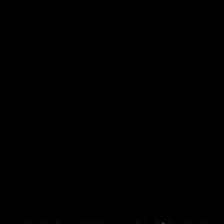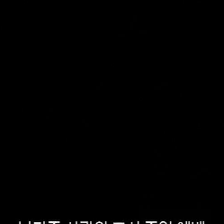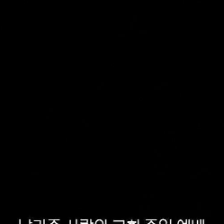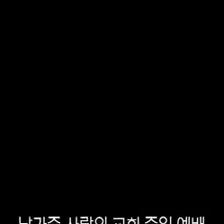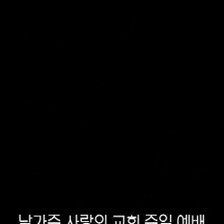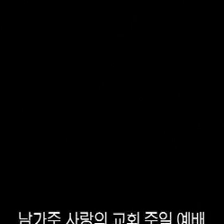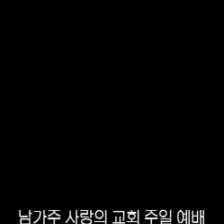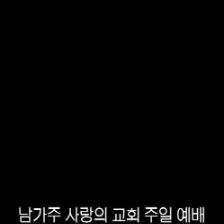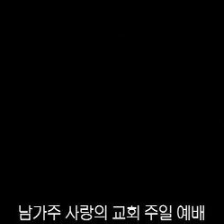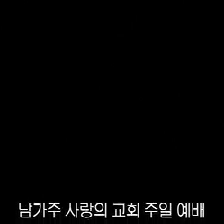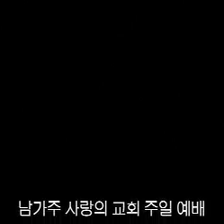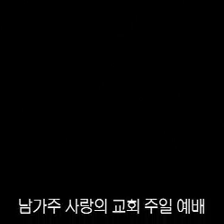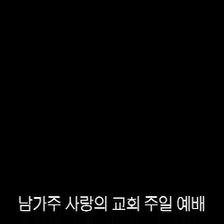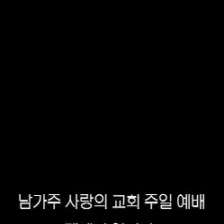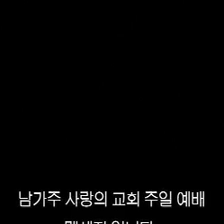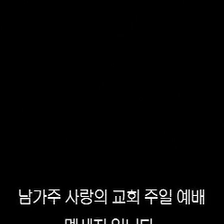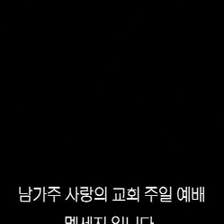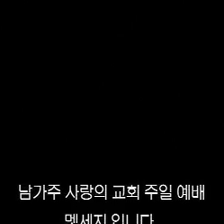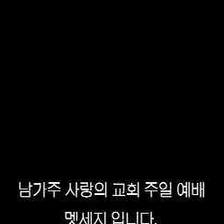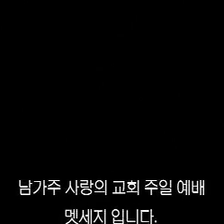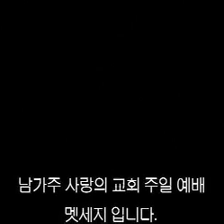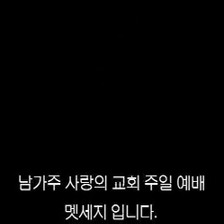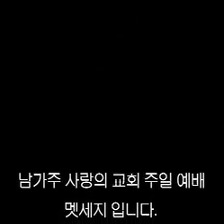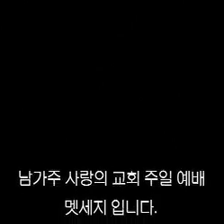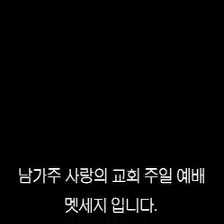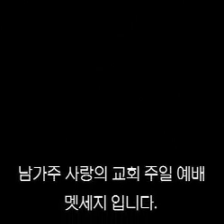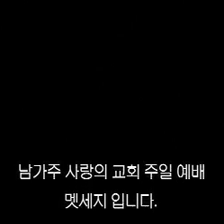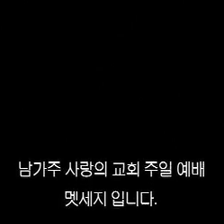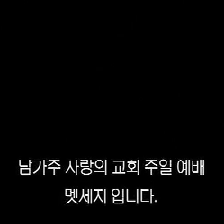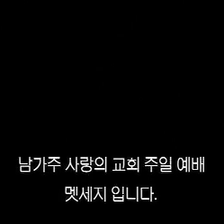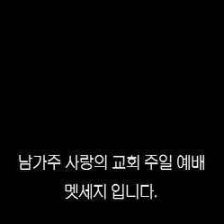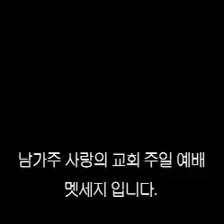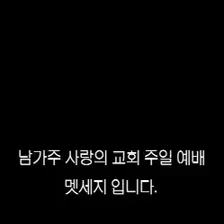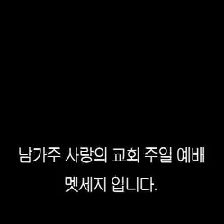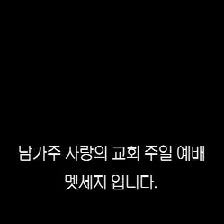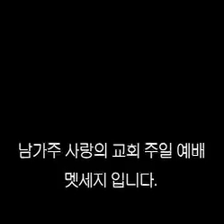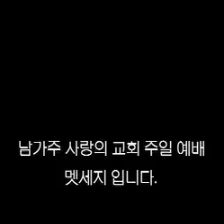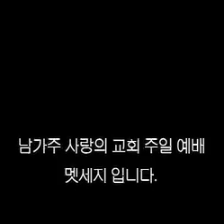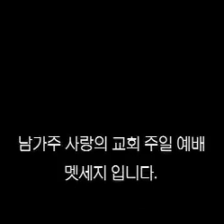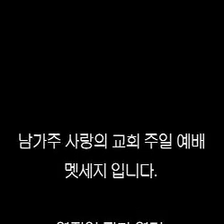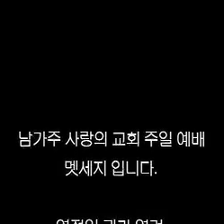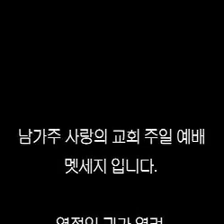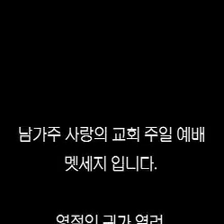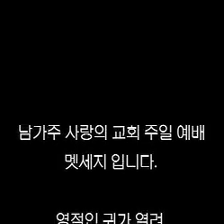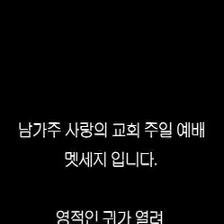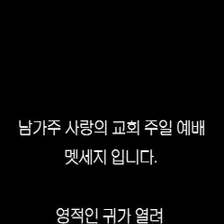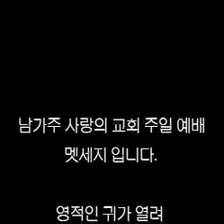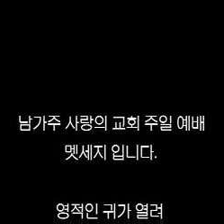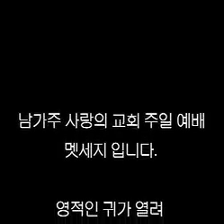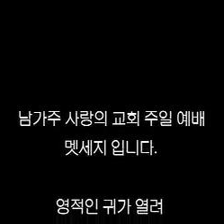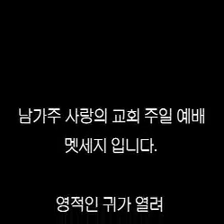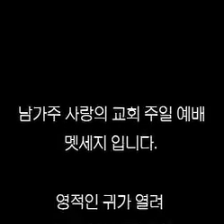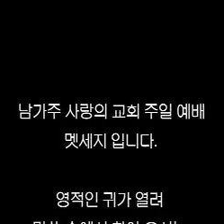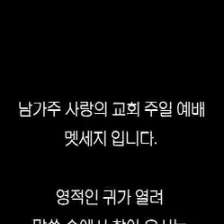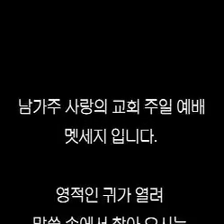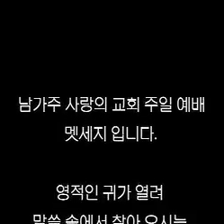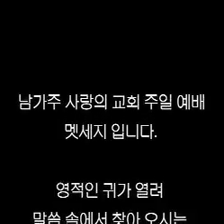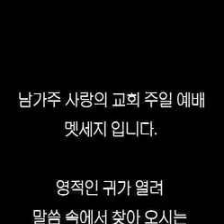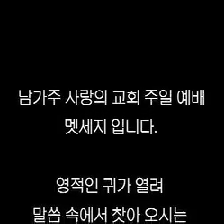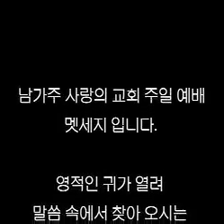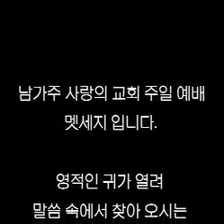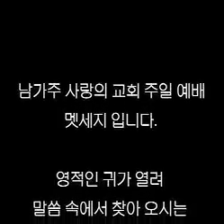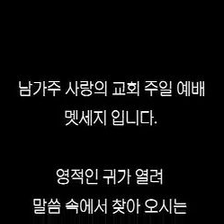남가주 사랑의 교회 주일 예배 메시지입니다. 영적인 귀가 열려 말씀